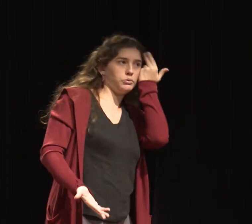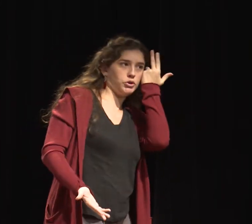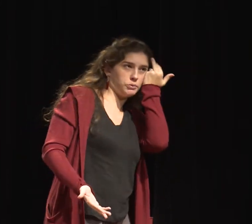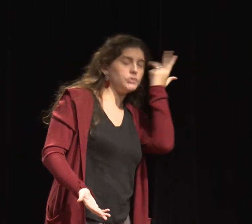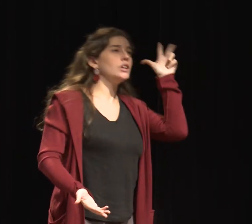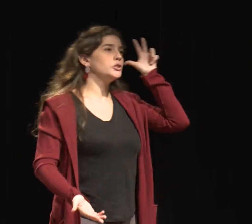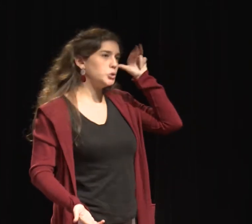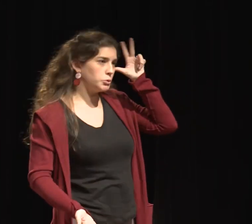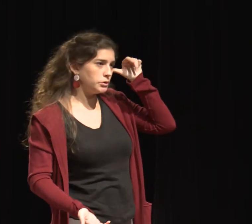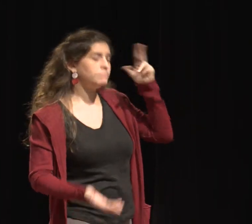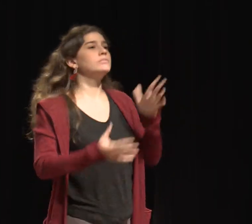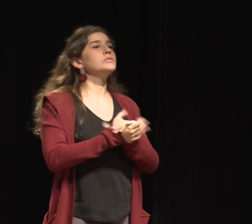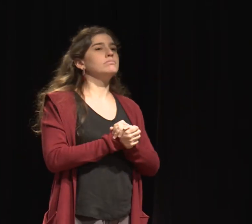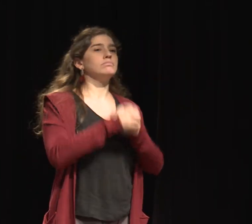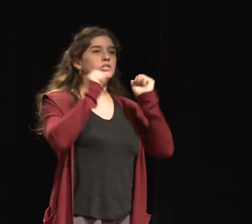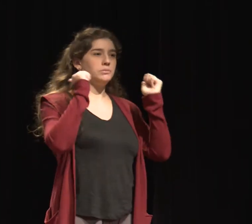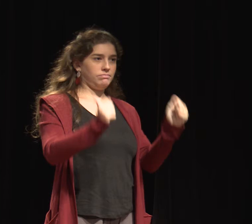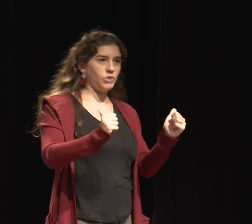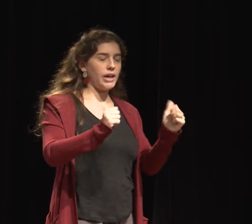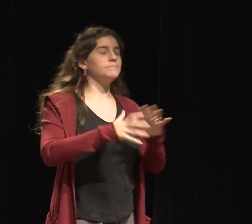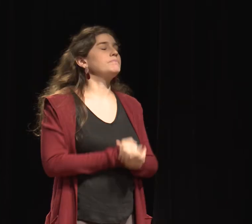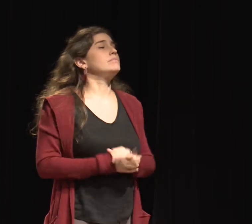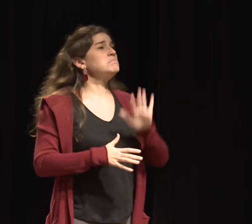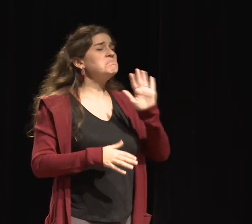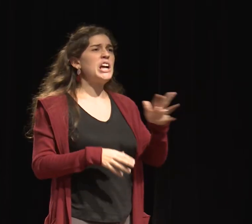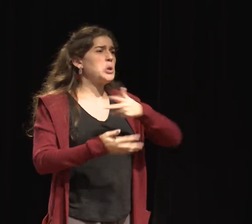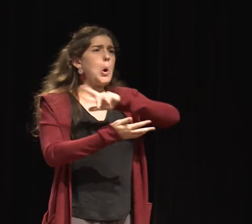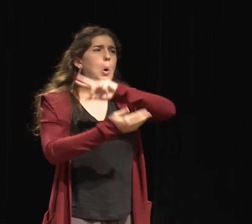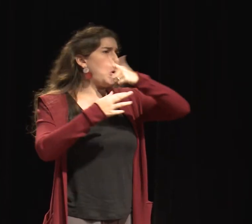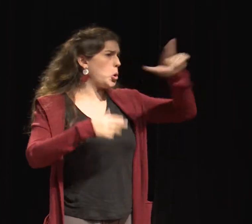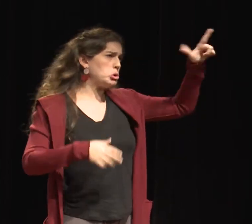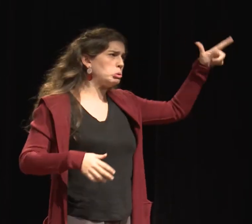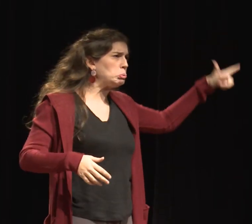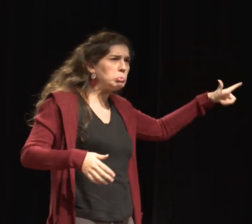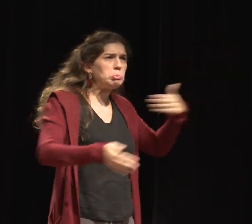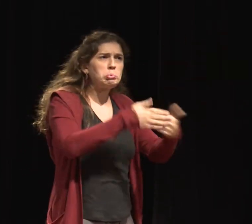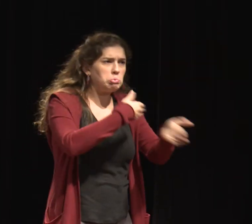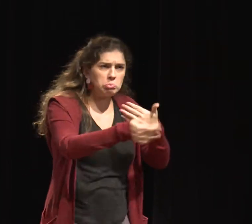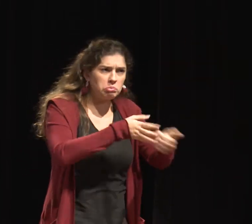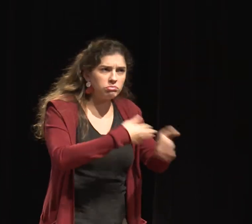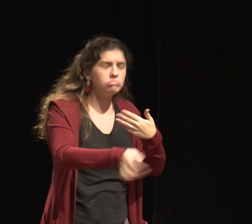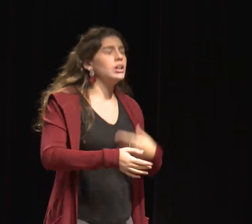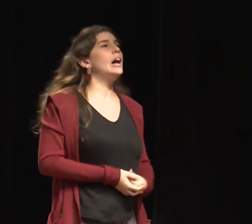Animais, os sinais em pares mínimos, né? Coelho, cavalo, entre outros.